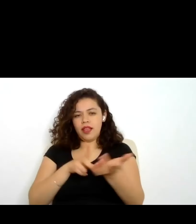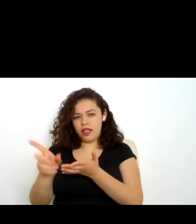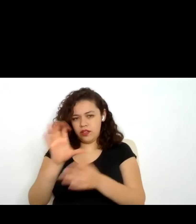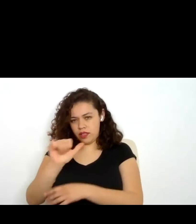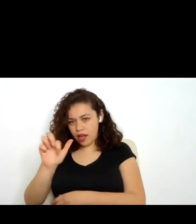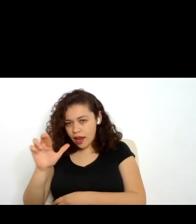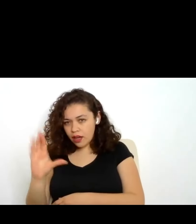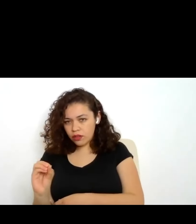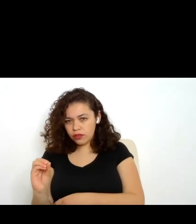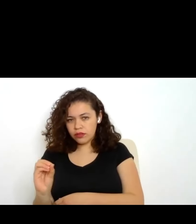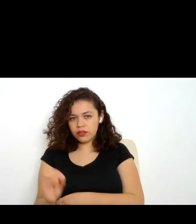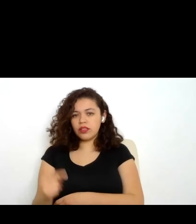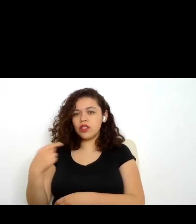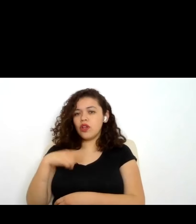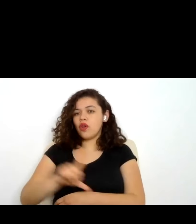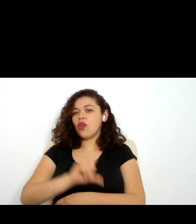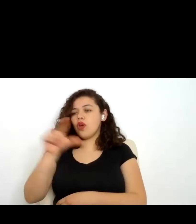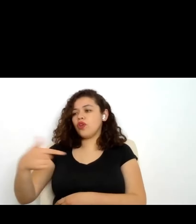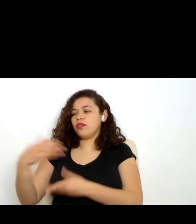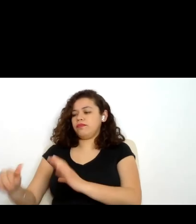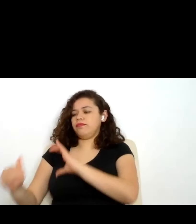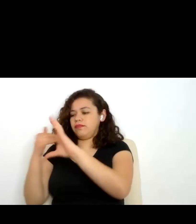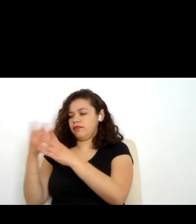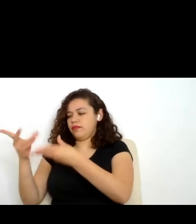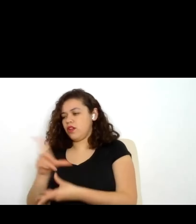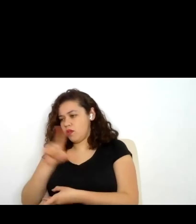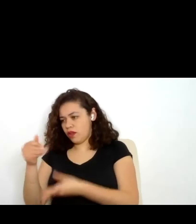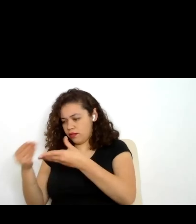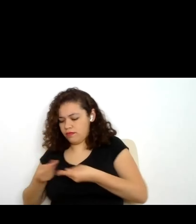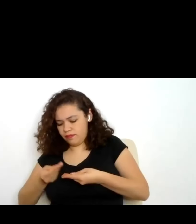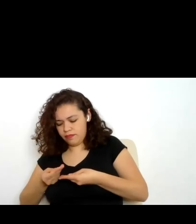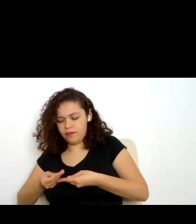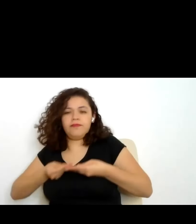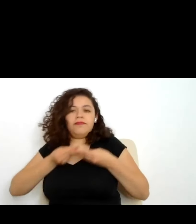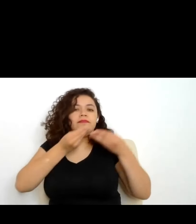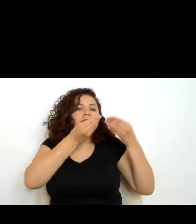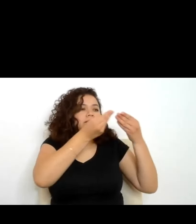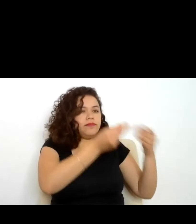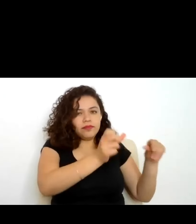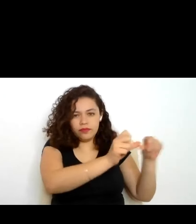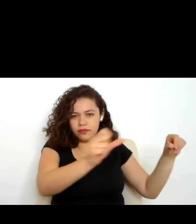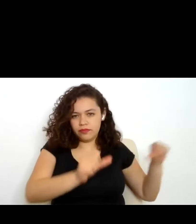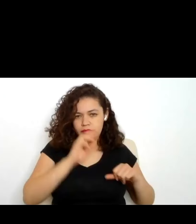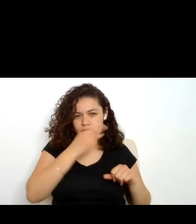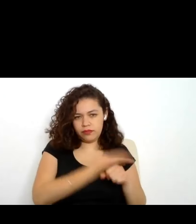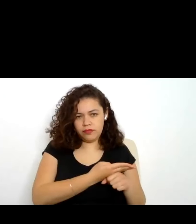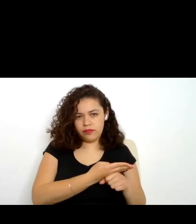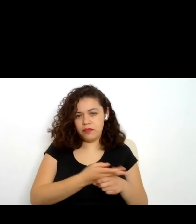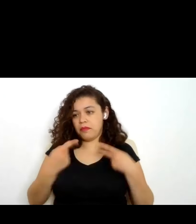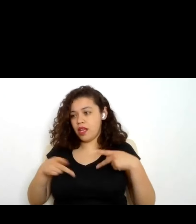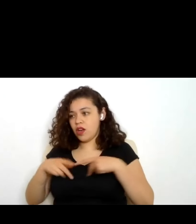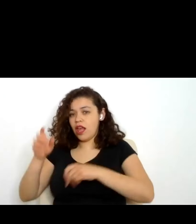voy a turnar la solicitud al área correspondiente. Porque si se trata de una persona que es empleada